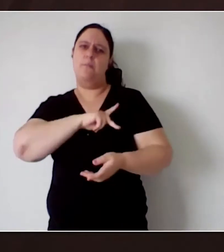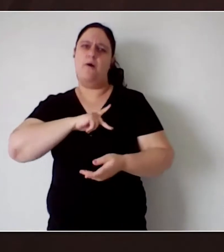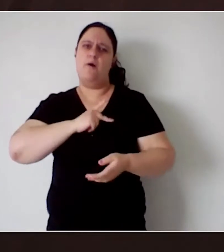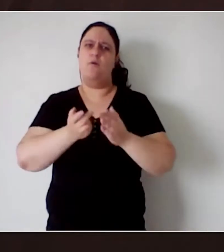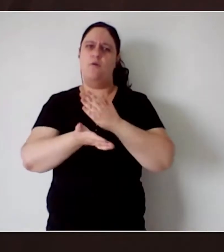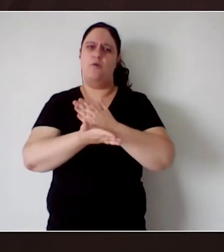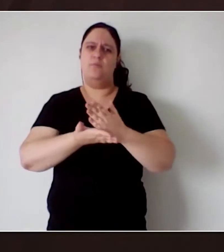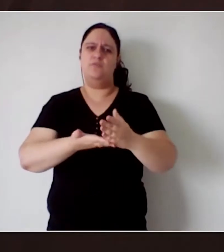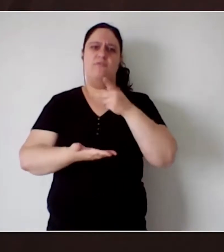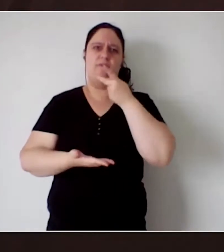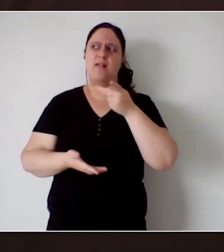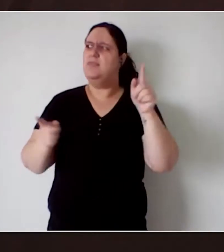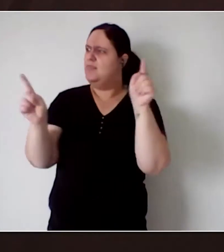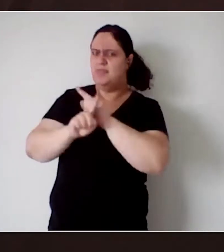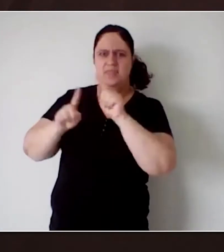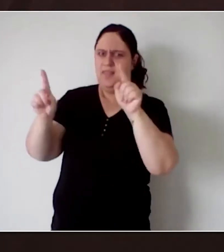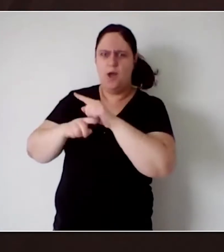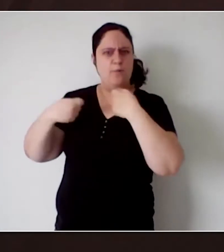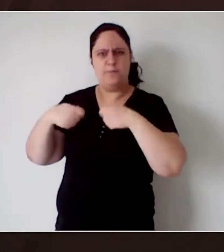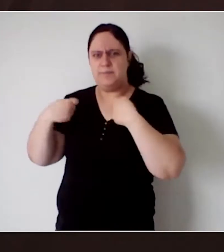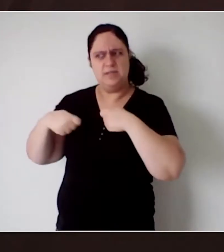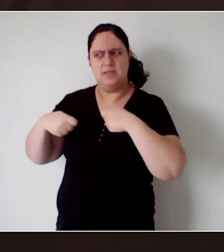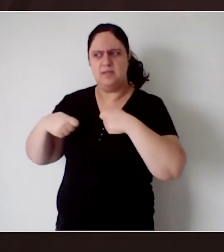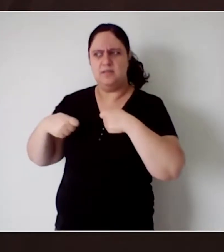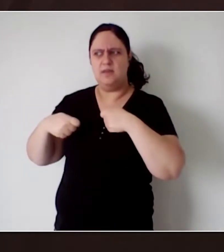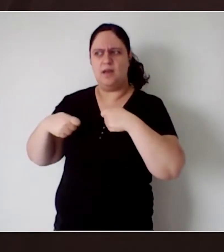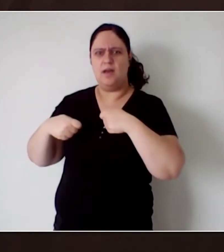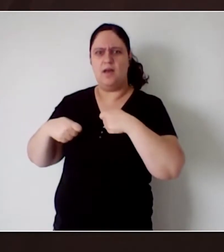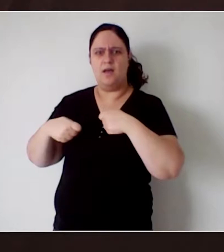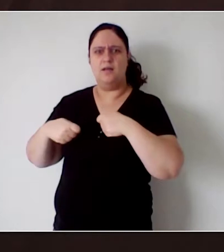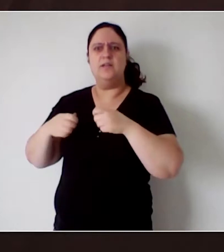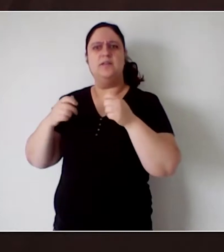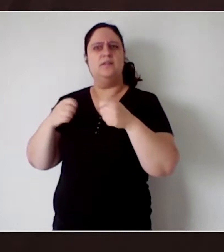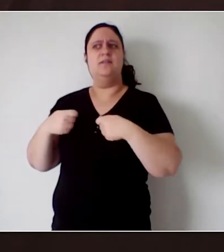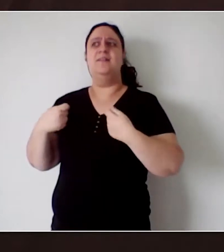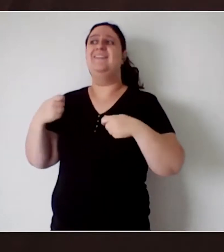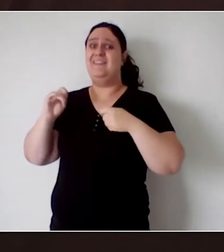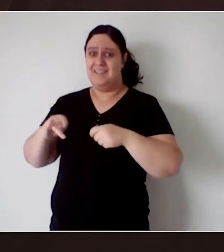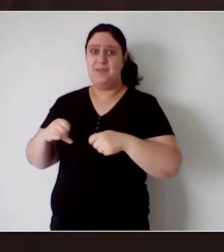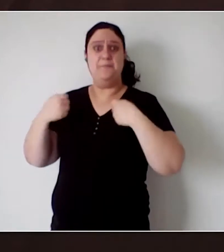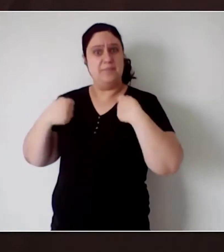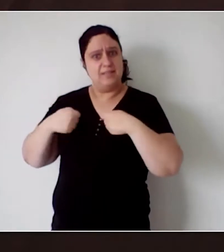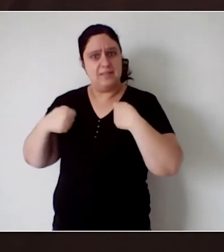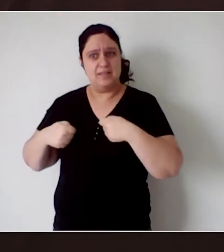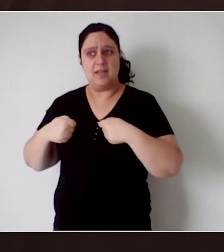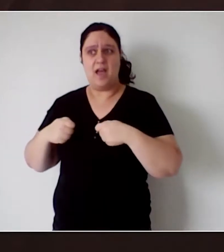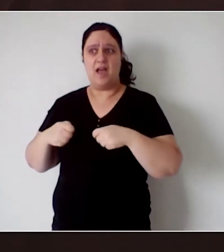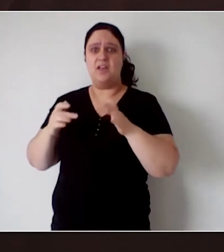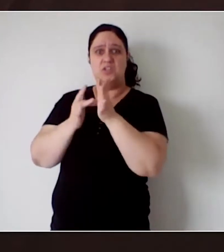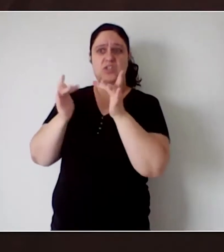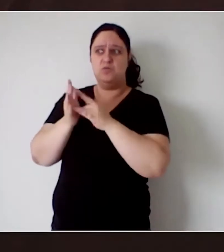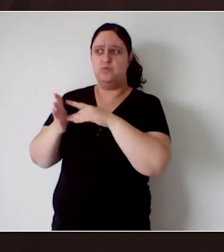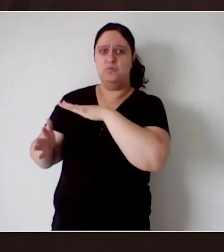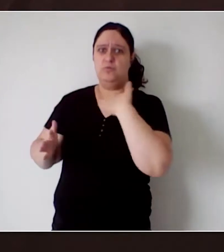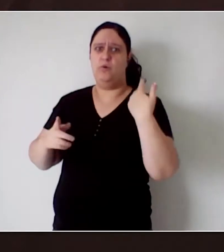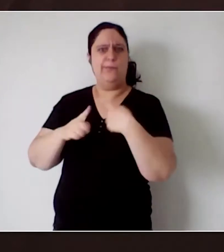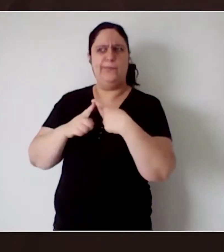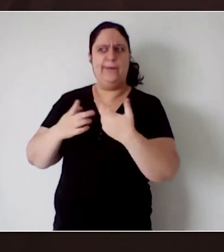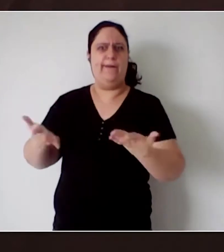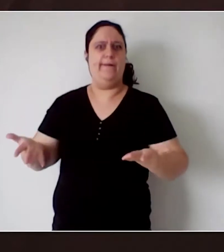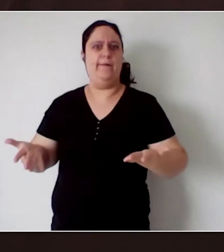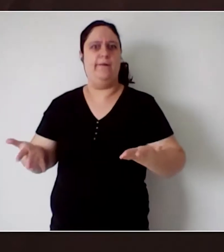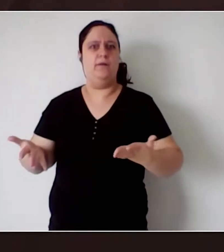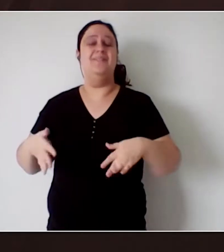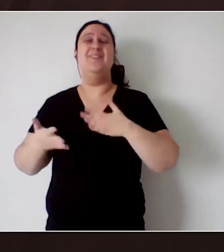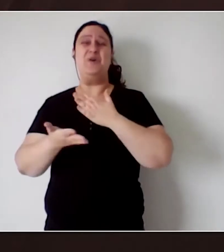lei e em vão Cristo morreu. Então, graças a Deus, começou essa batalha daí para frente. Então Paulo